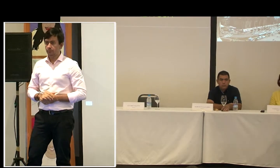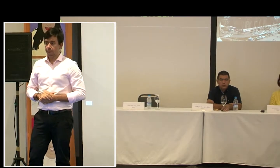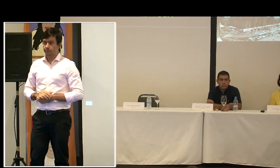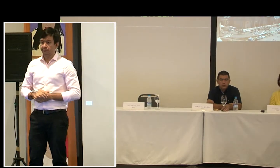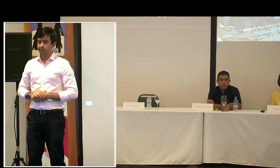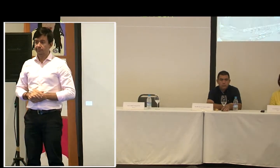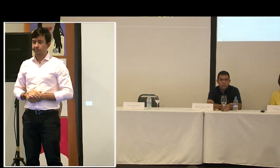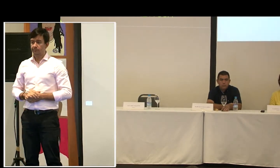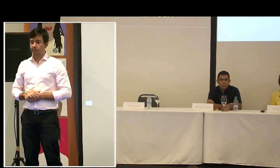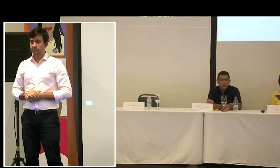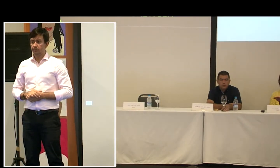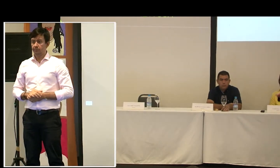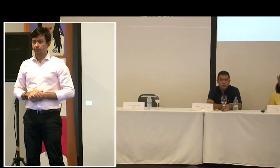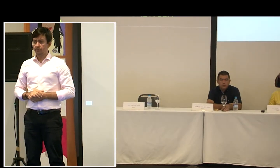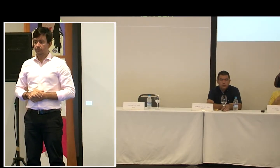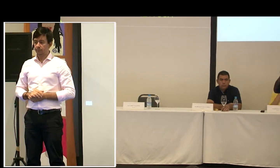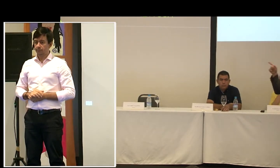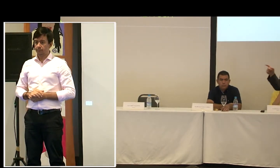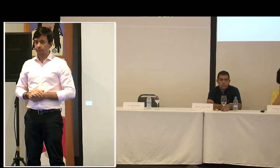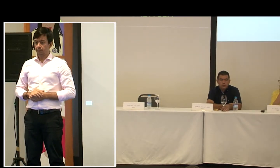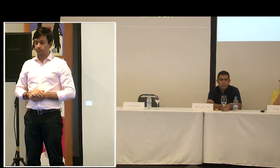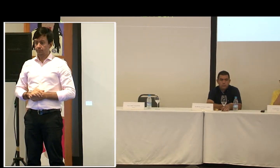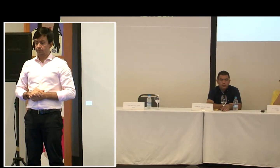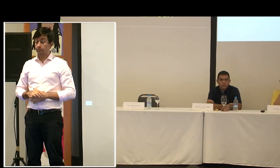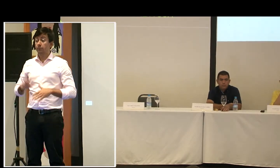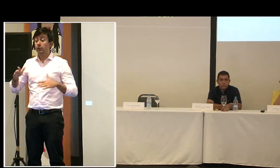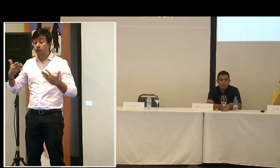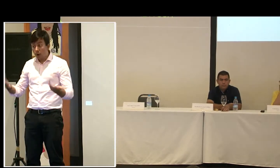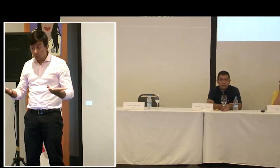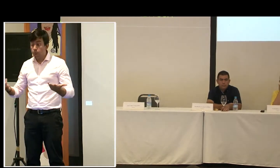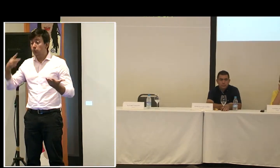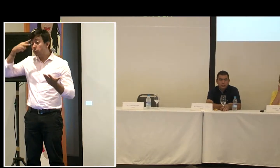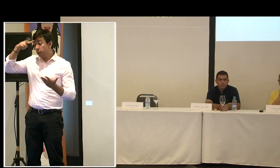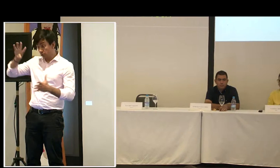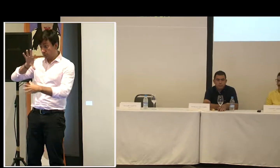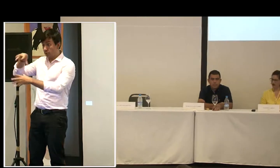Ai, Benito Juárez. Benito Juárez, exatamente.